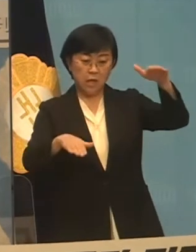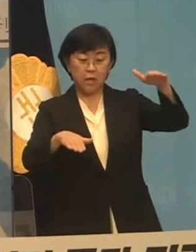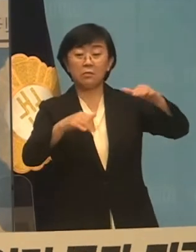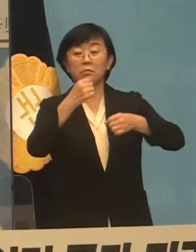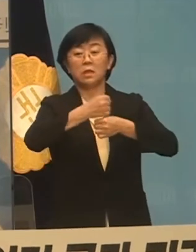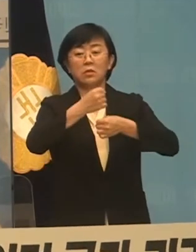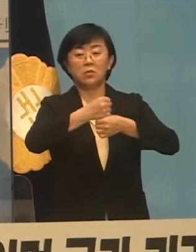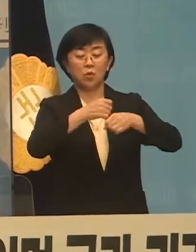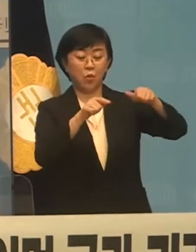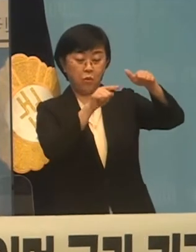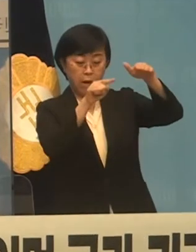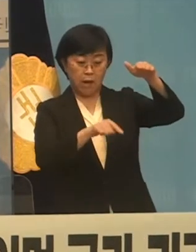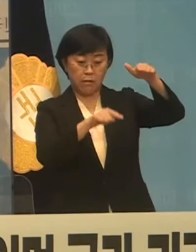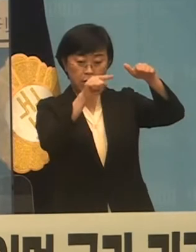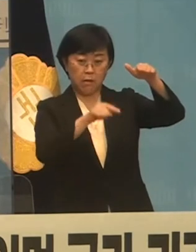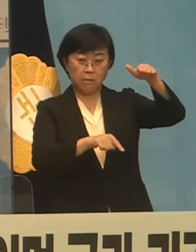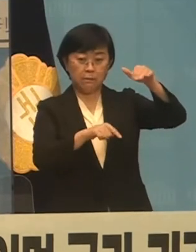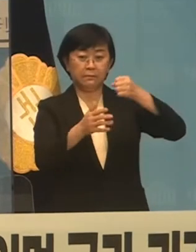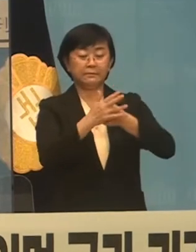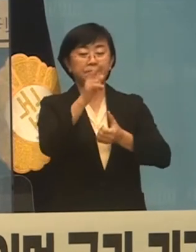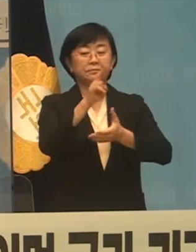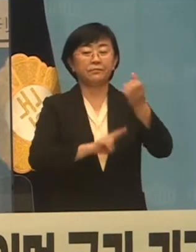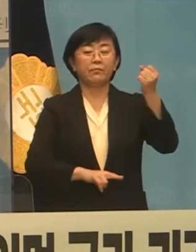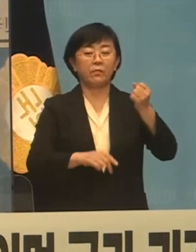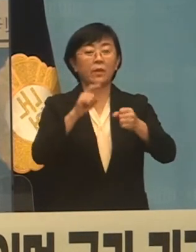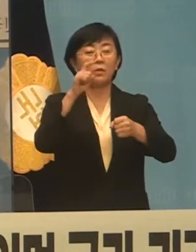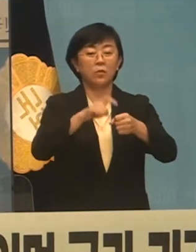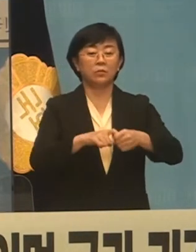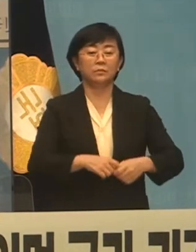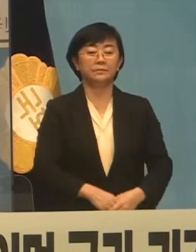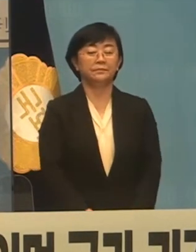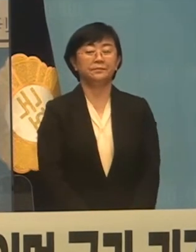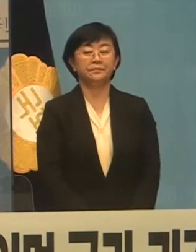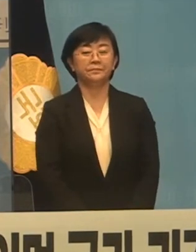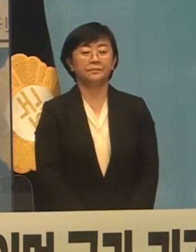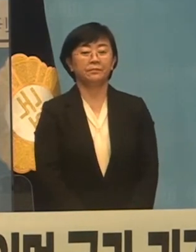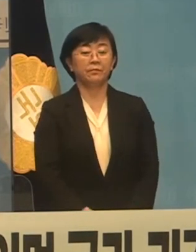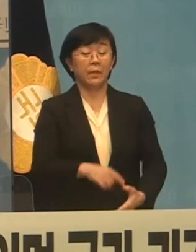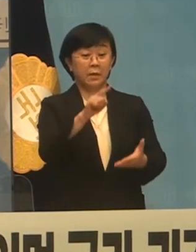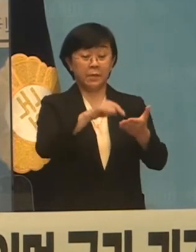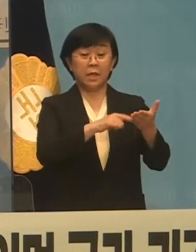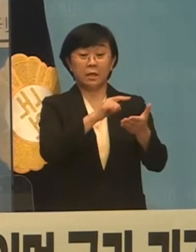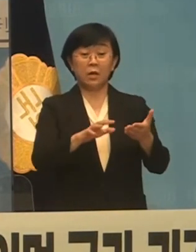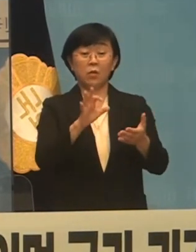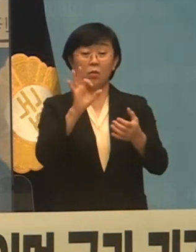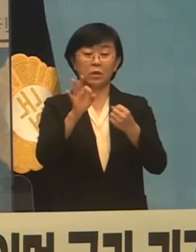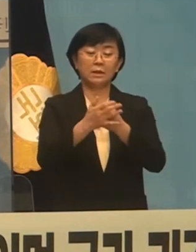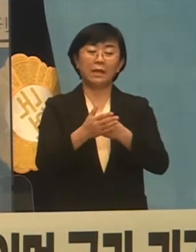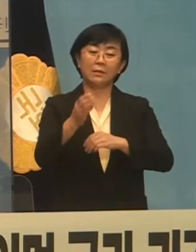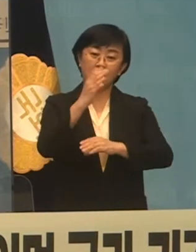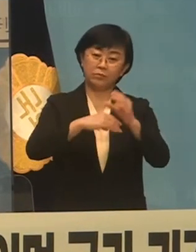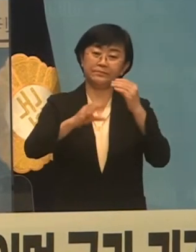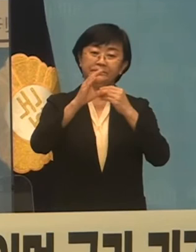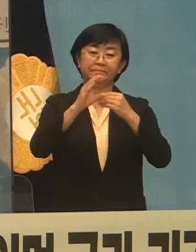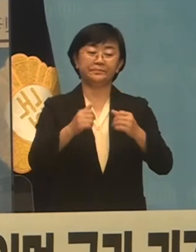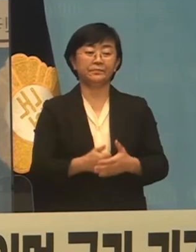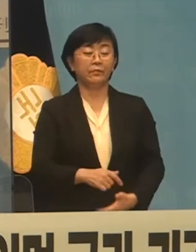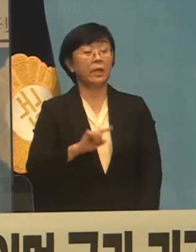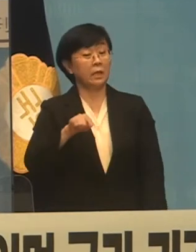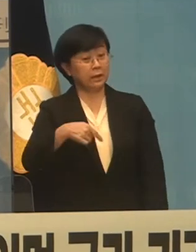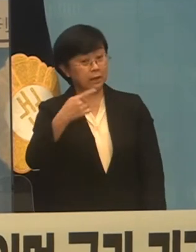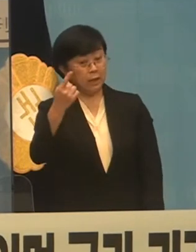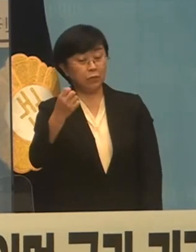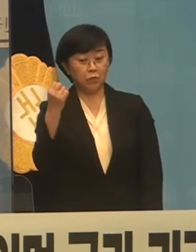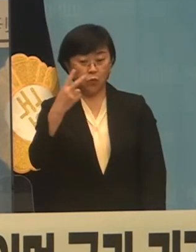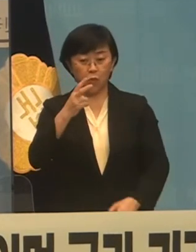다음 단기간에 자산을 매각하는 것이 유일한 목표입니다. 배당금은 덤입니다. 그리고는 다음 타깃을